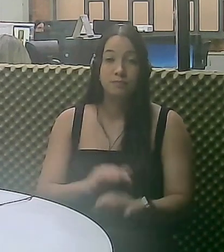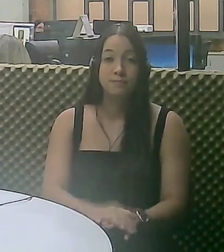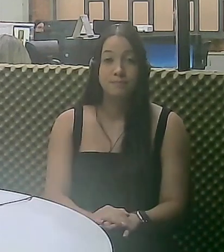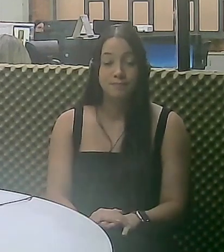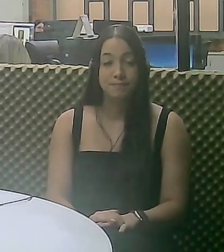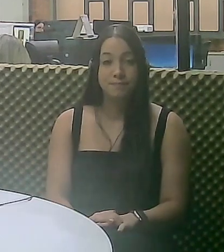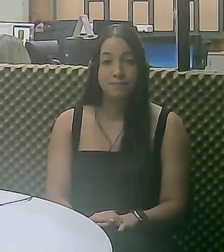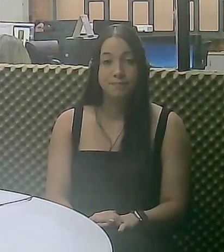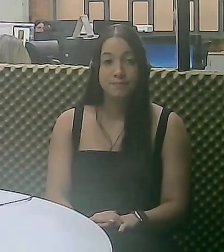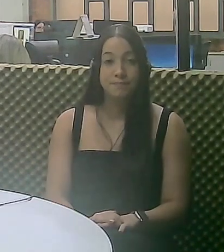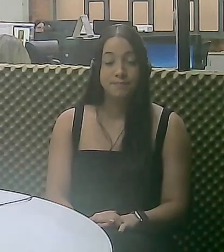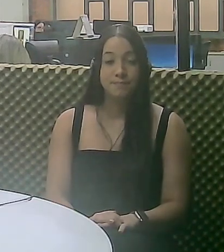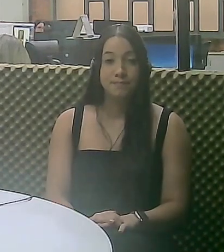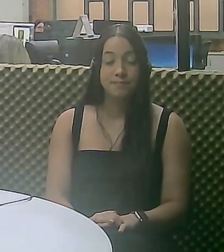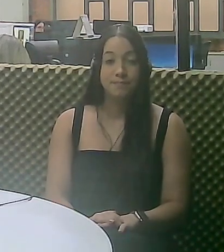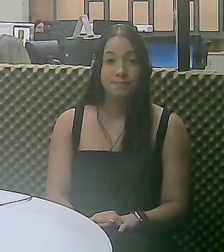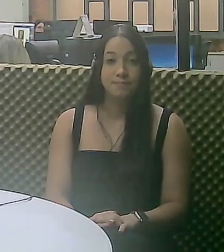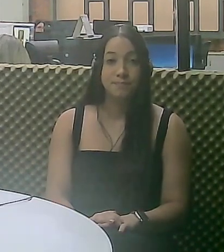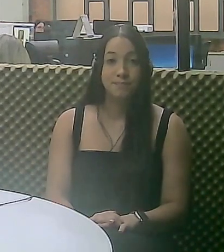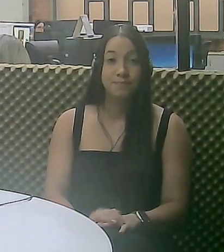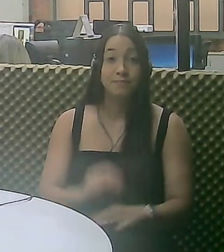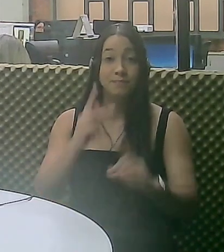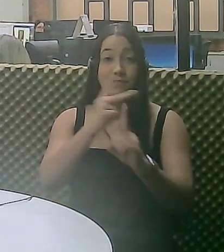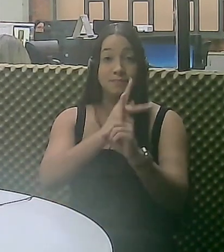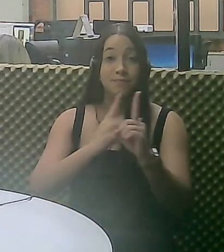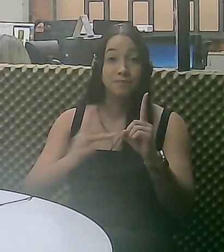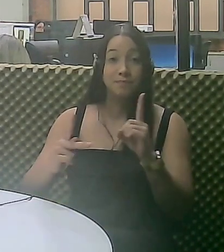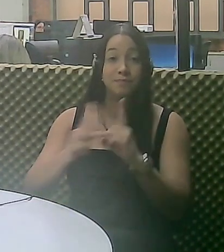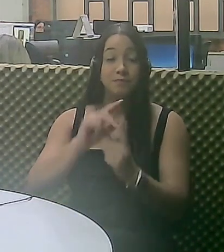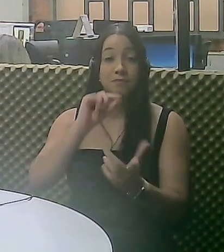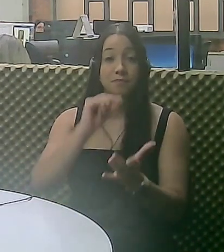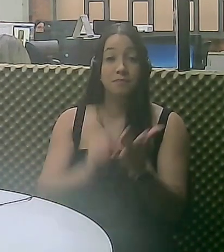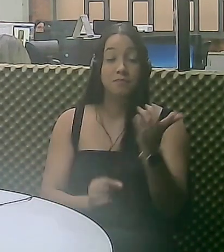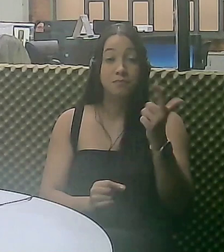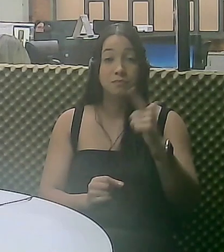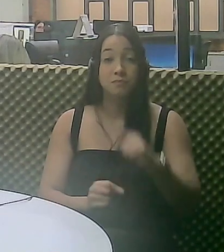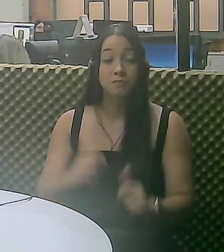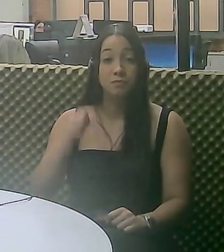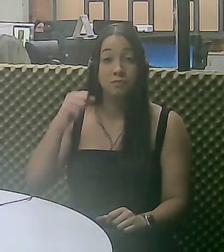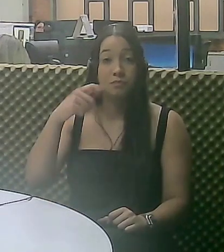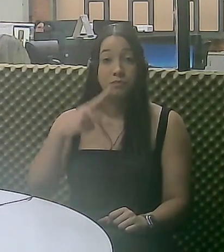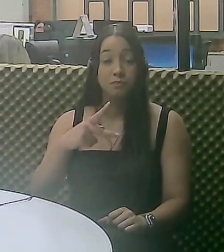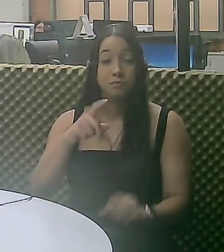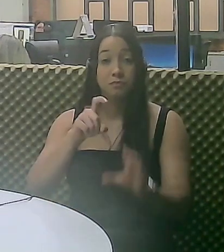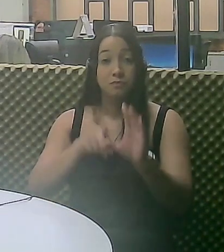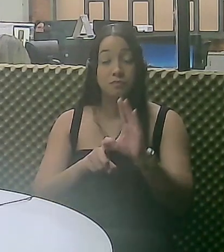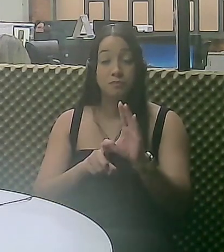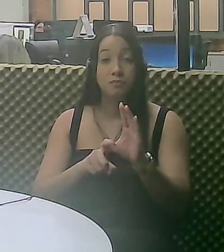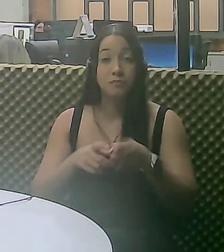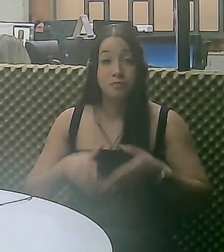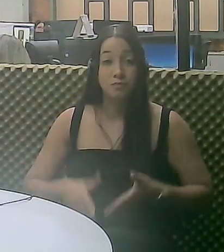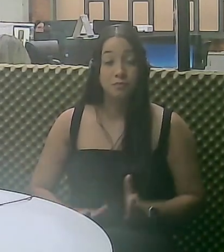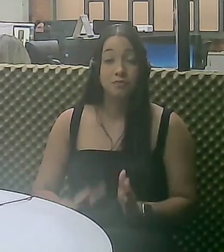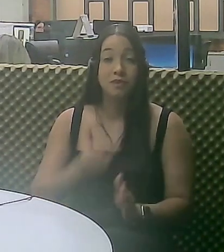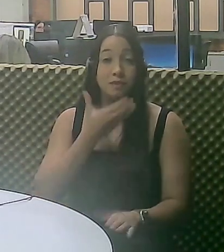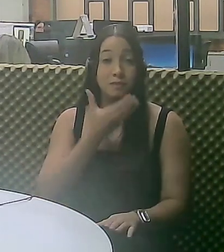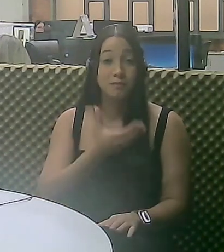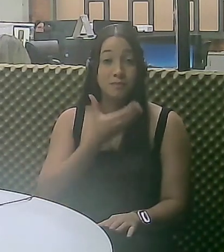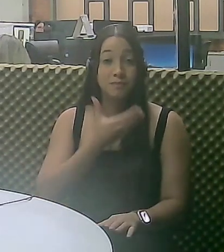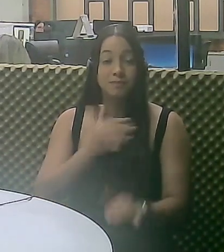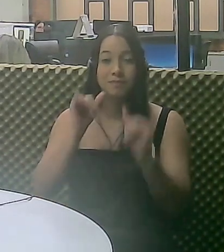praças. E ainda, IPREMO segue com recadastramento para aposentados e pensionistas nascidos em